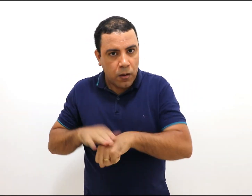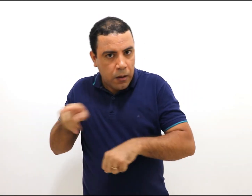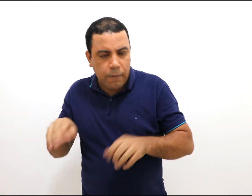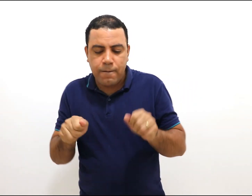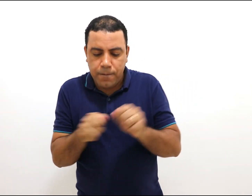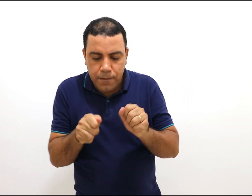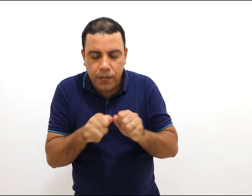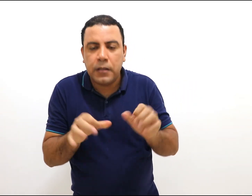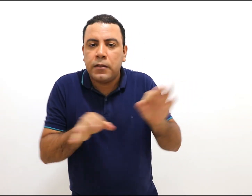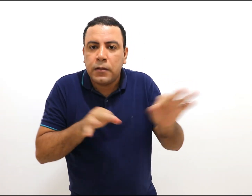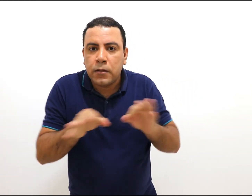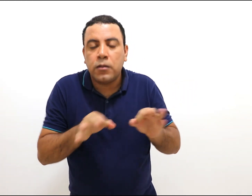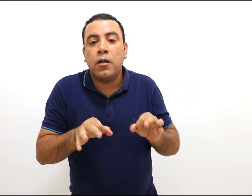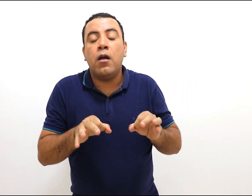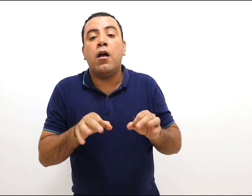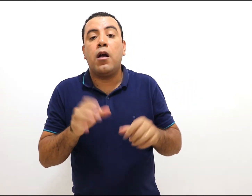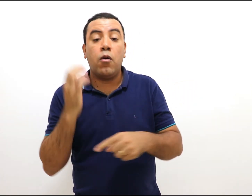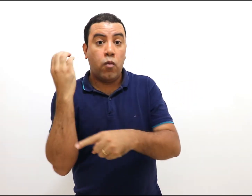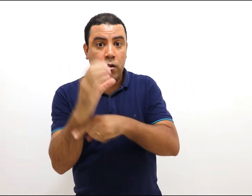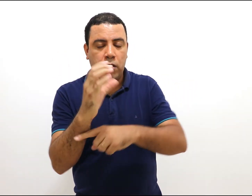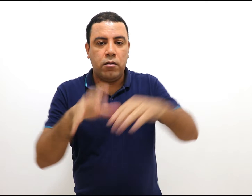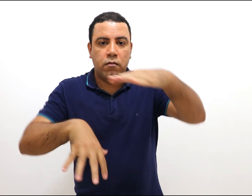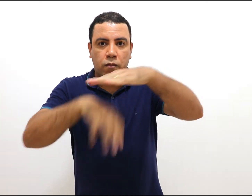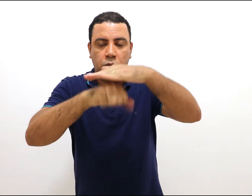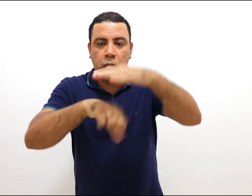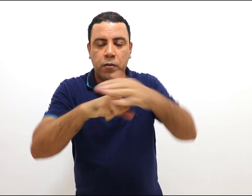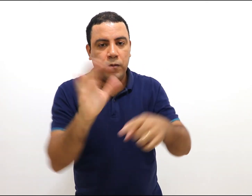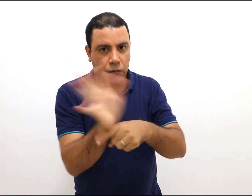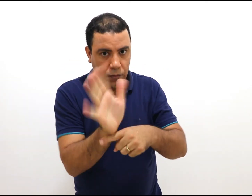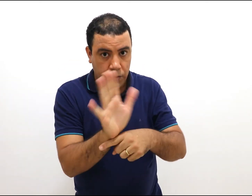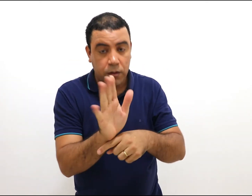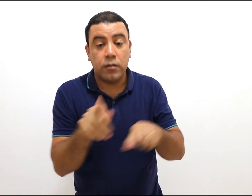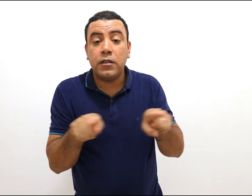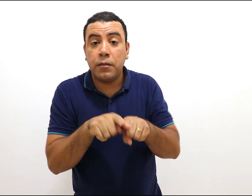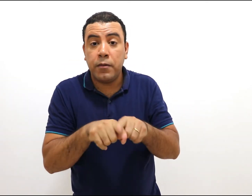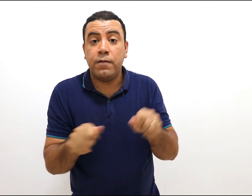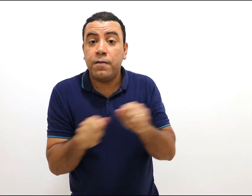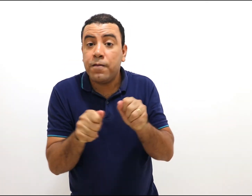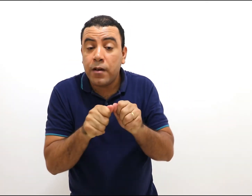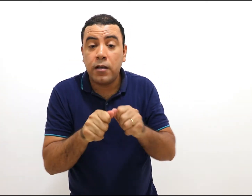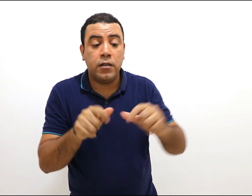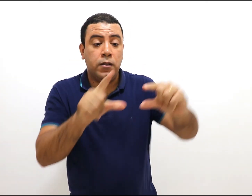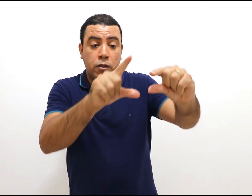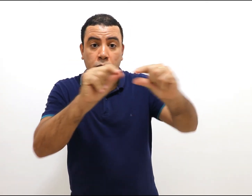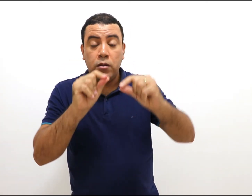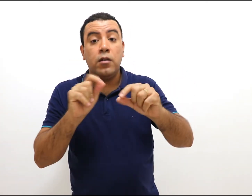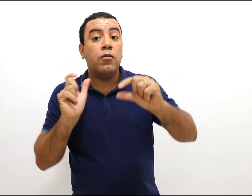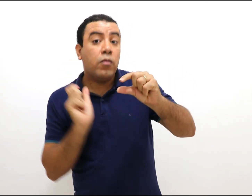a extração dos links e a geração do código QR no site QR Code Generator.